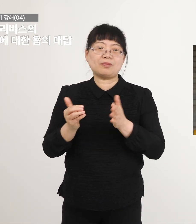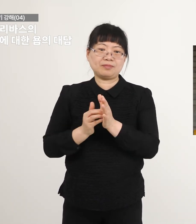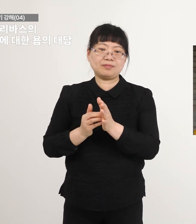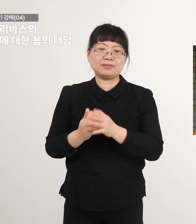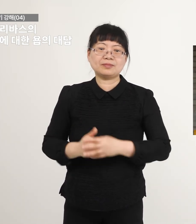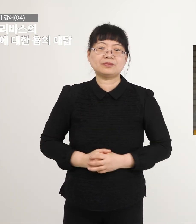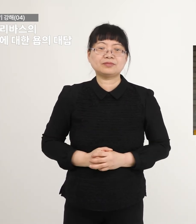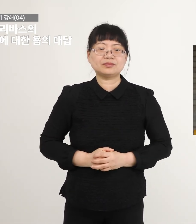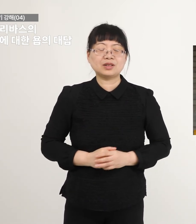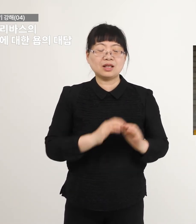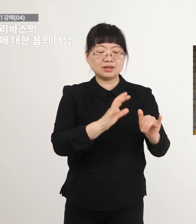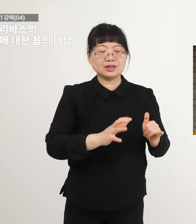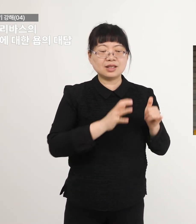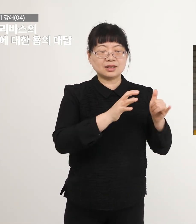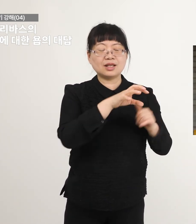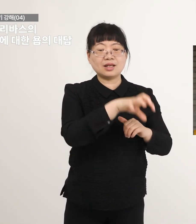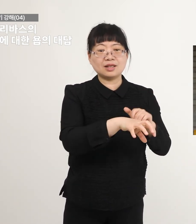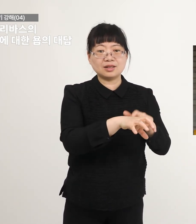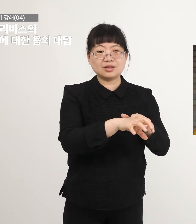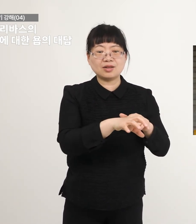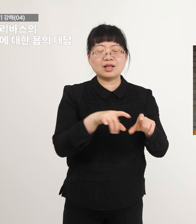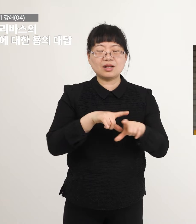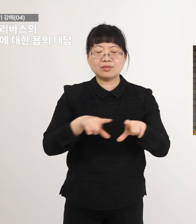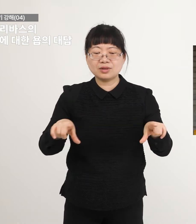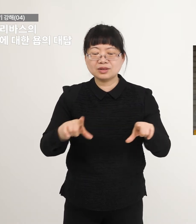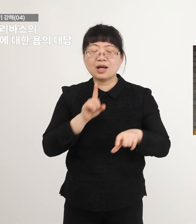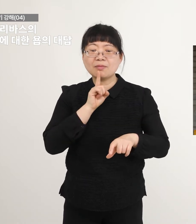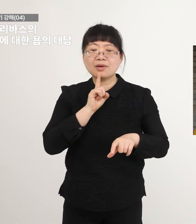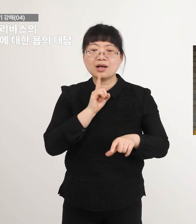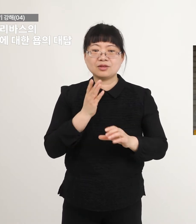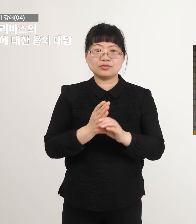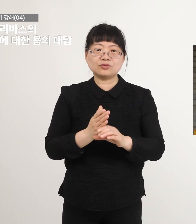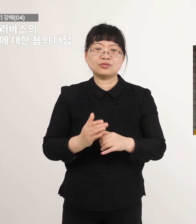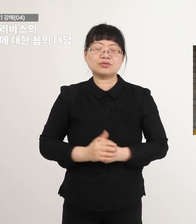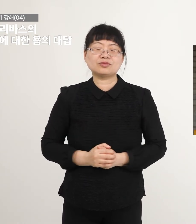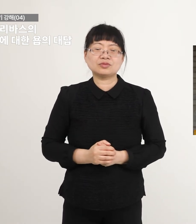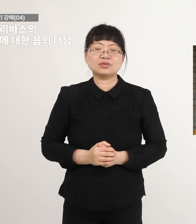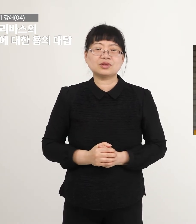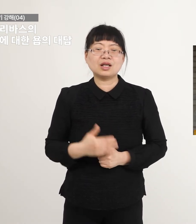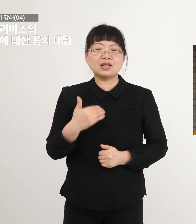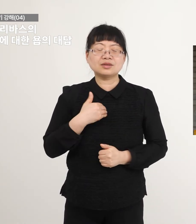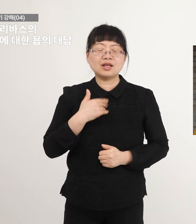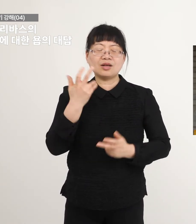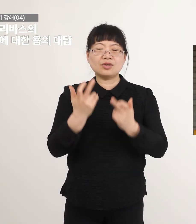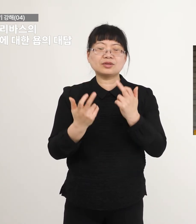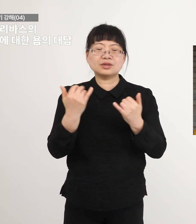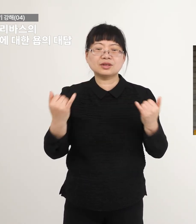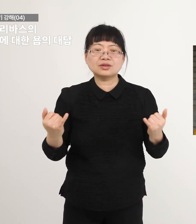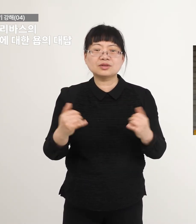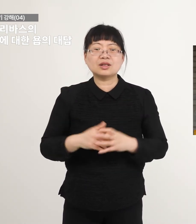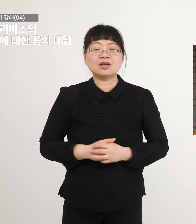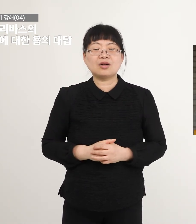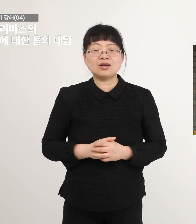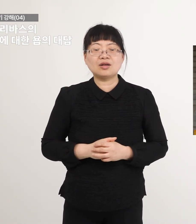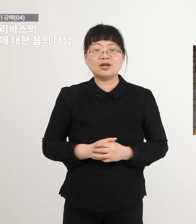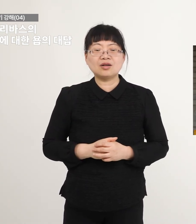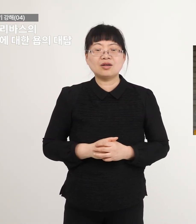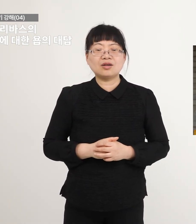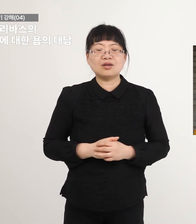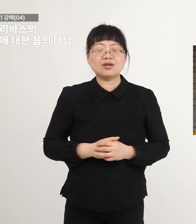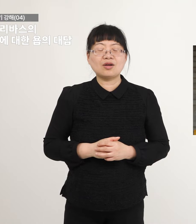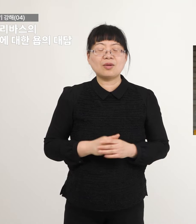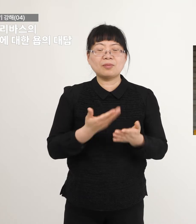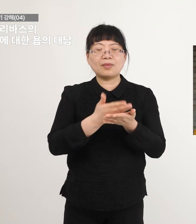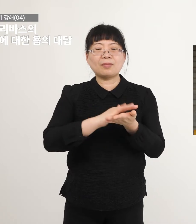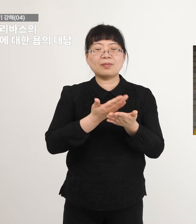법이다. 세상에서도 일반적인 얘기를 하는 거겠죠. 내 형제들은 개울과 같이